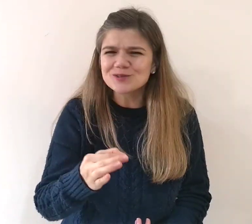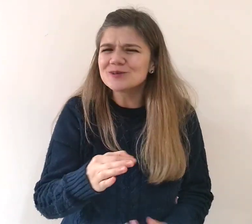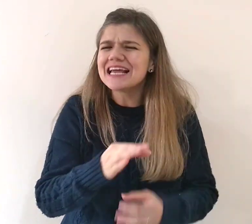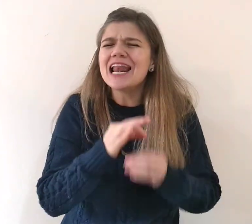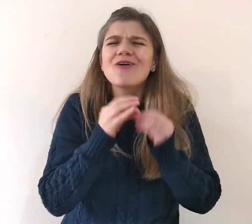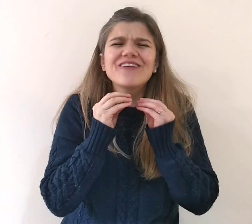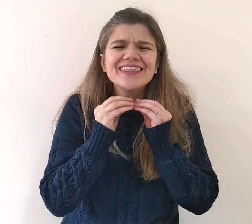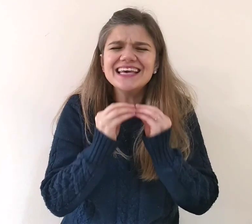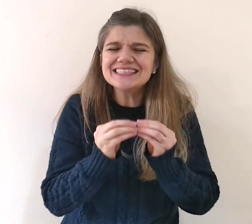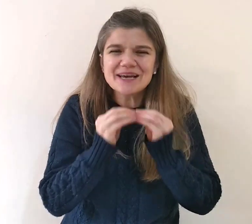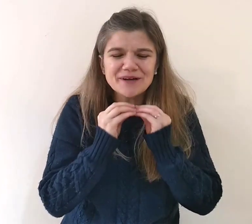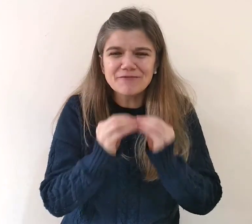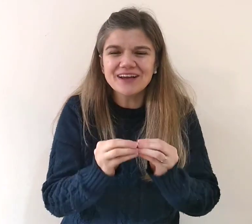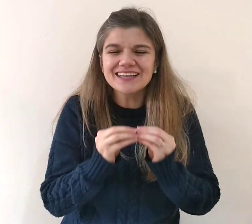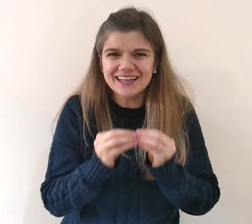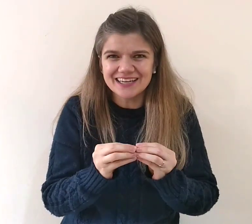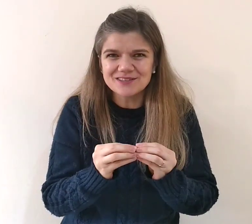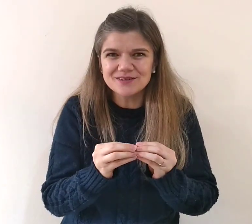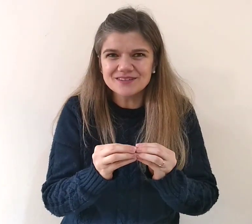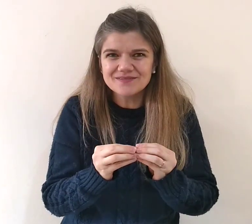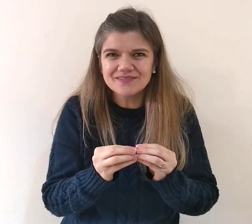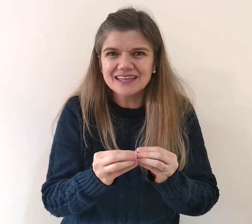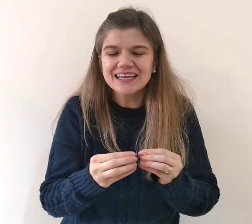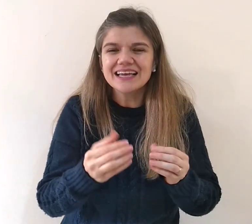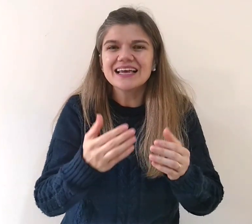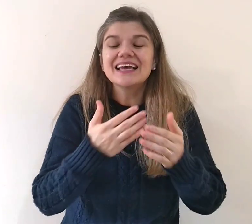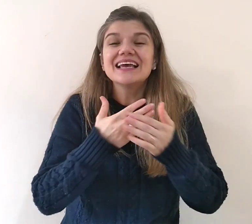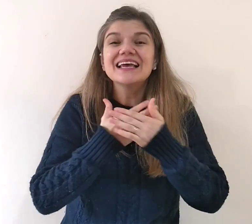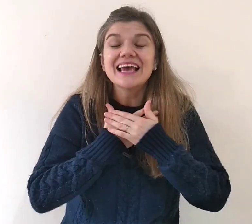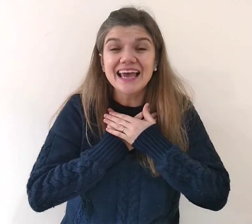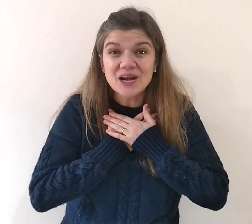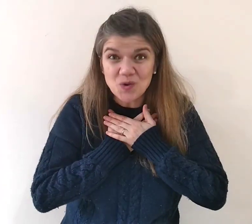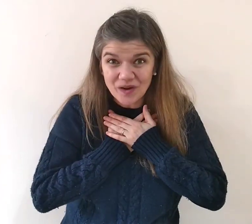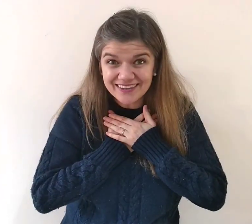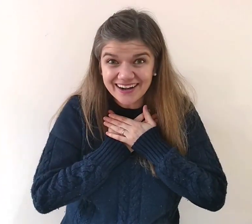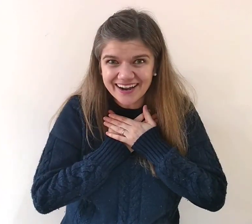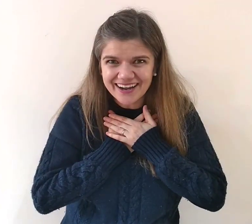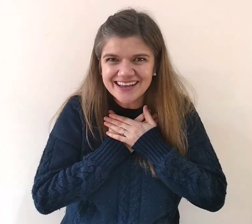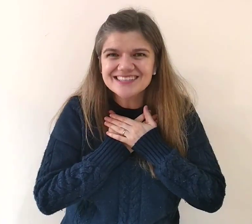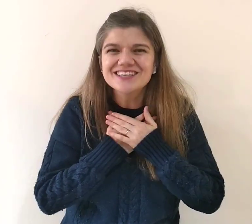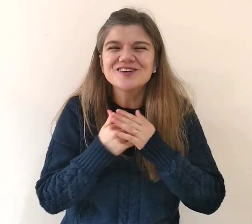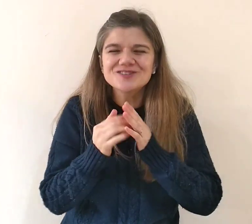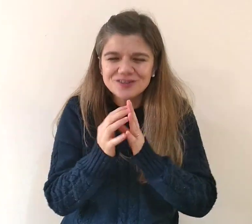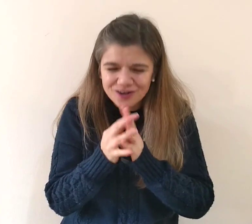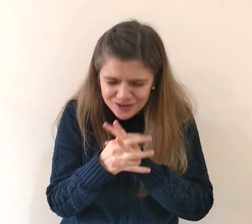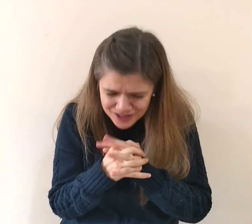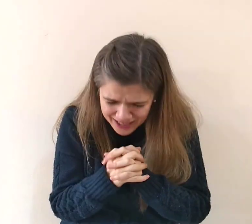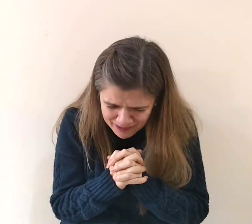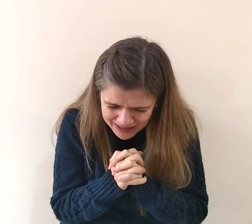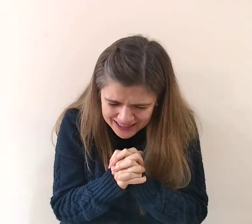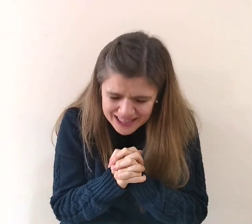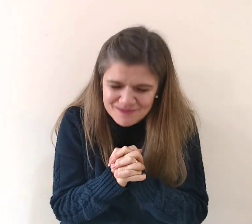Jesús, la obediencia perfecta de Jesús es nuestra si nosotros nos